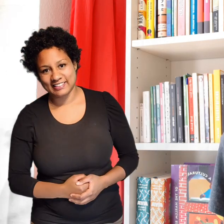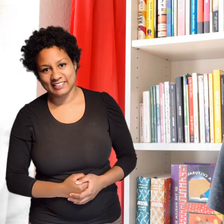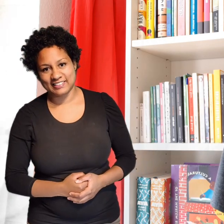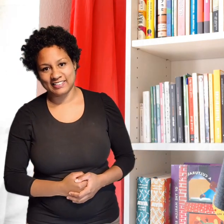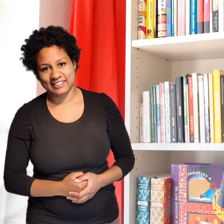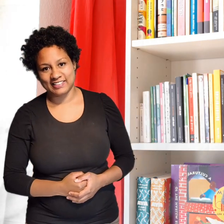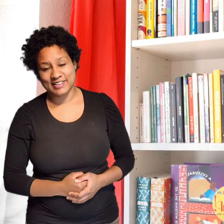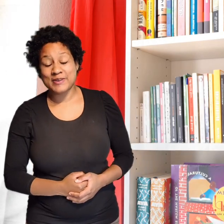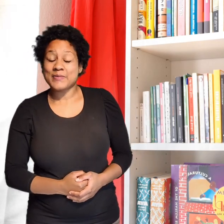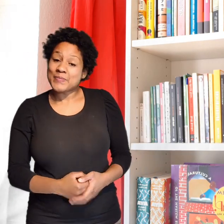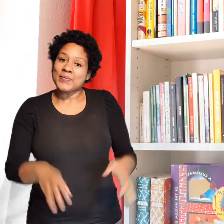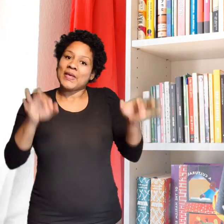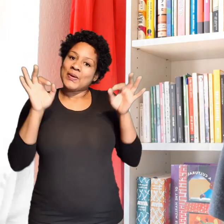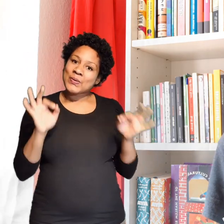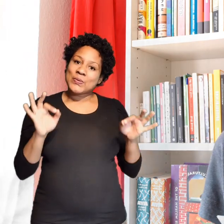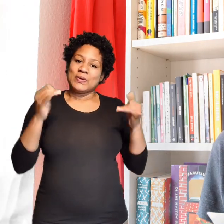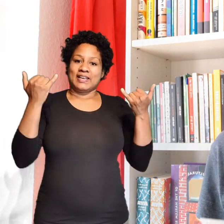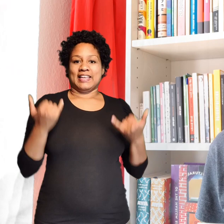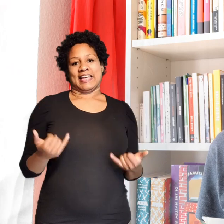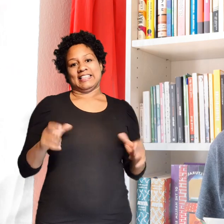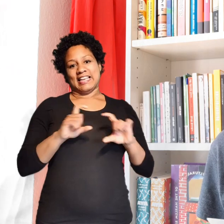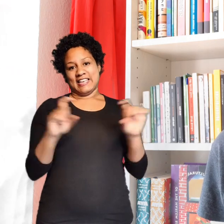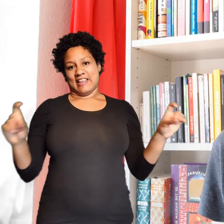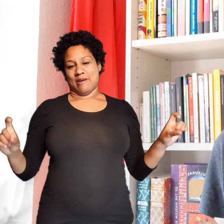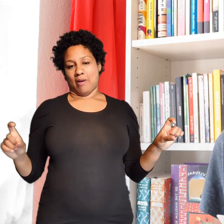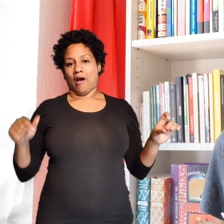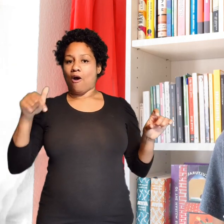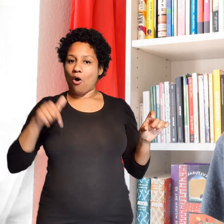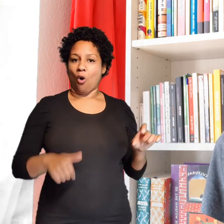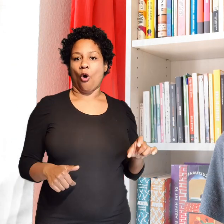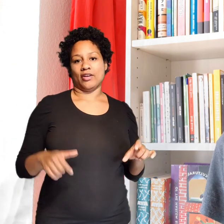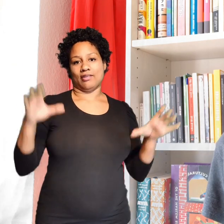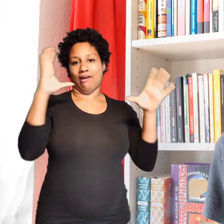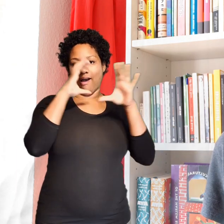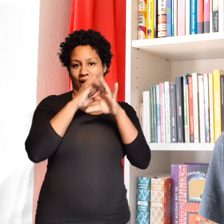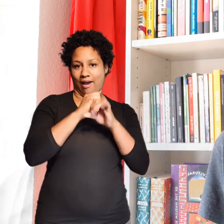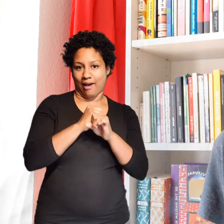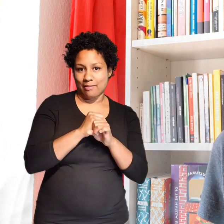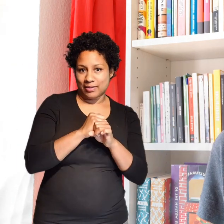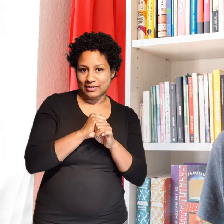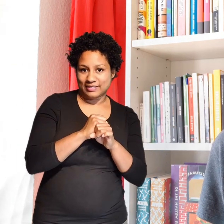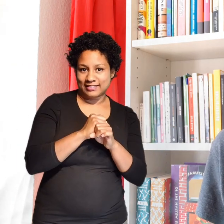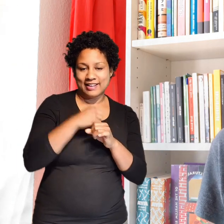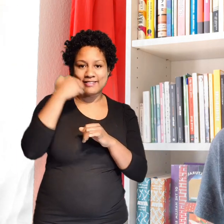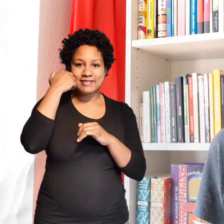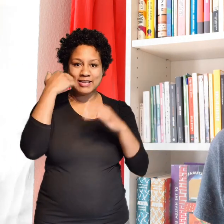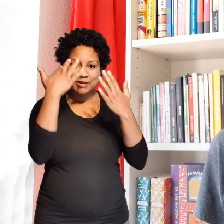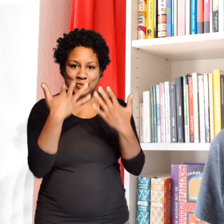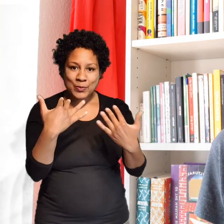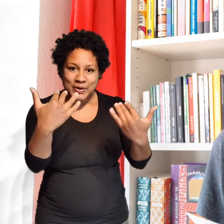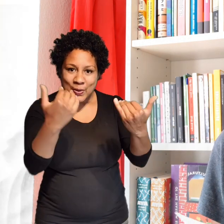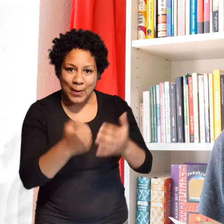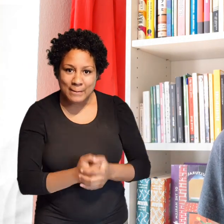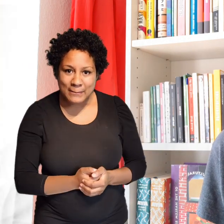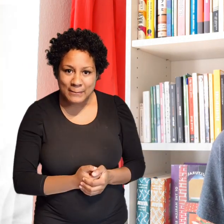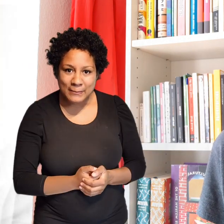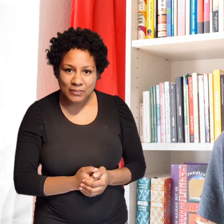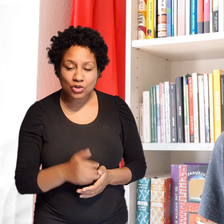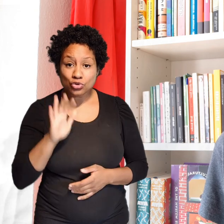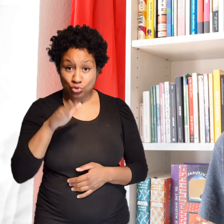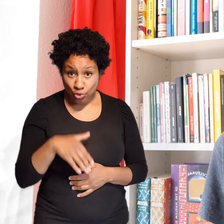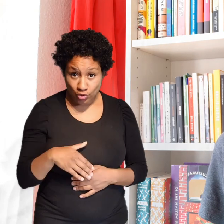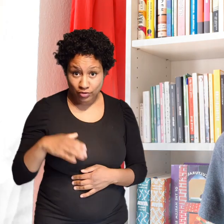Also kommen wir endlich zum Thema des heutigen Abends. Verehrtes Publikum, dürfen